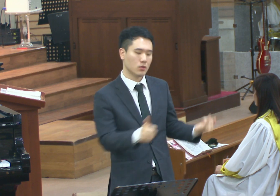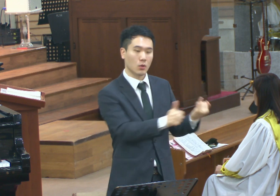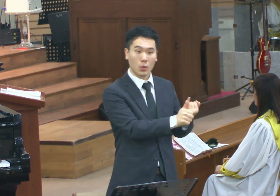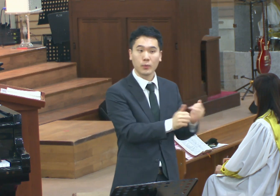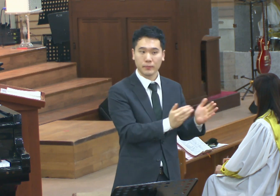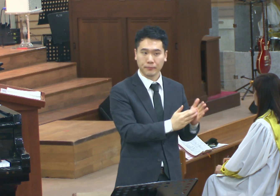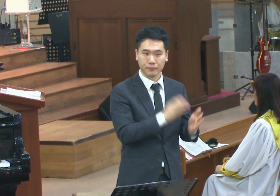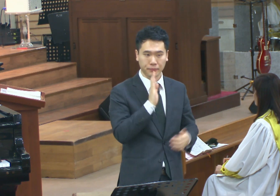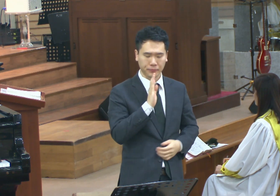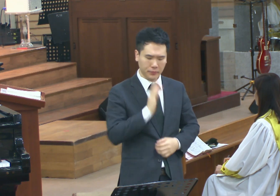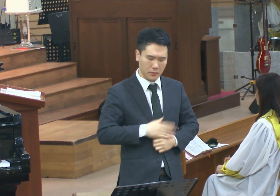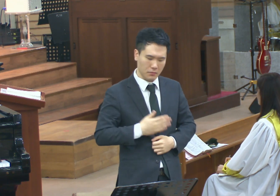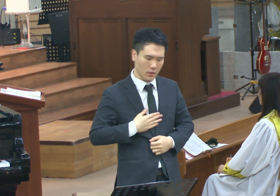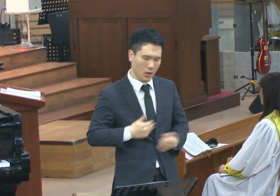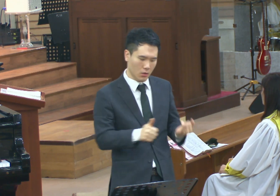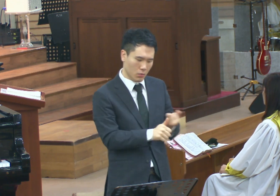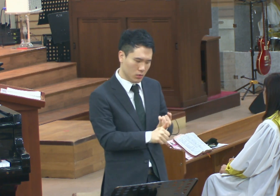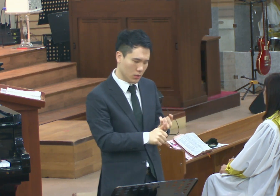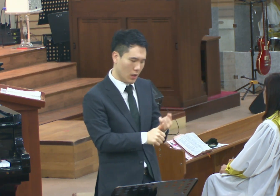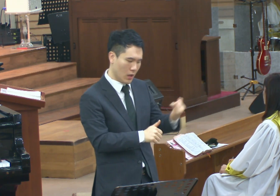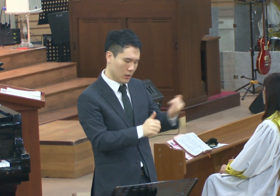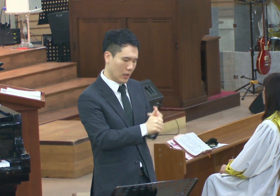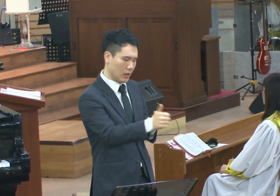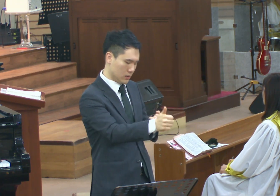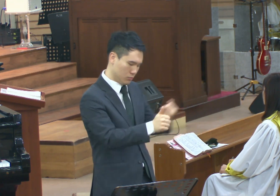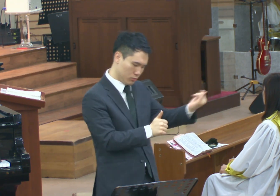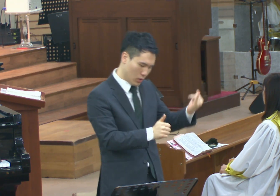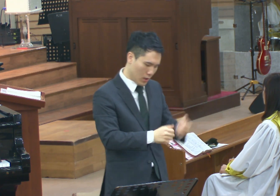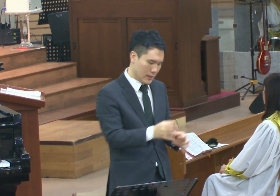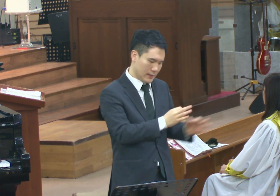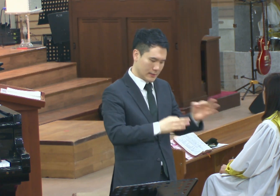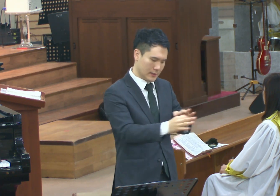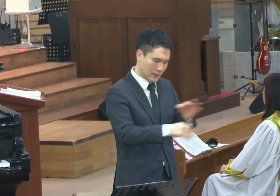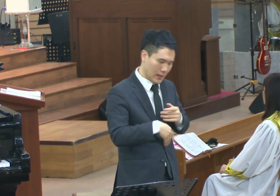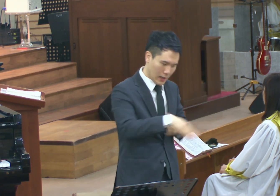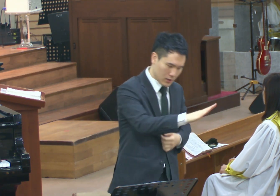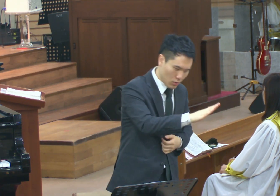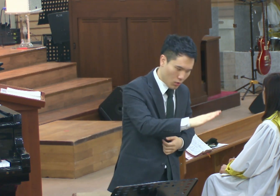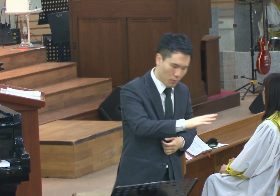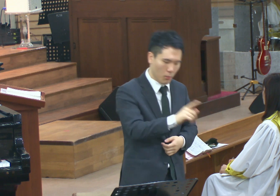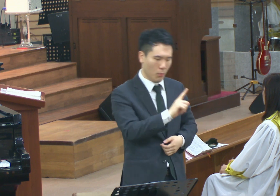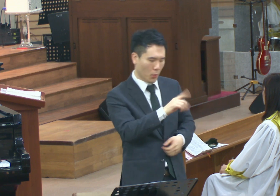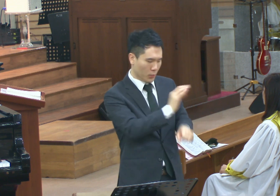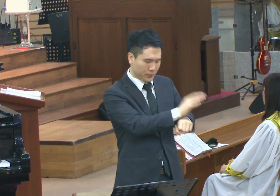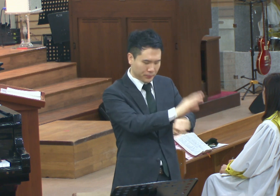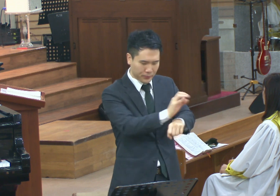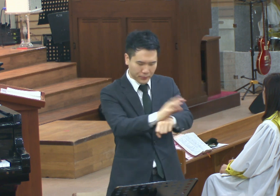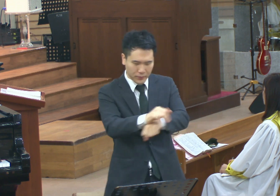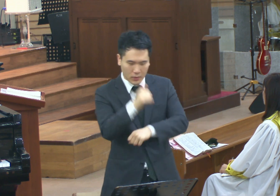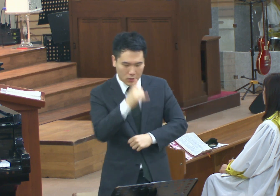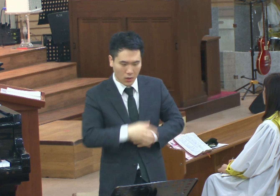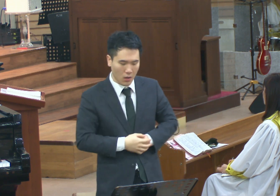부식을 샀는데 돈이 꽤 많이 나왔대요. 아들이 생각해보기에 우리는 아들이 많고 딸도 있고